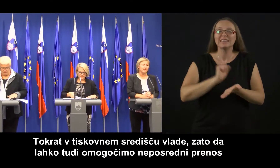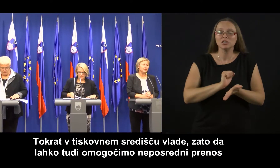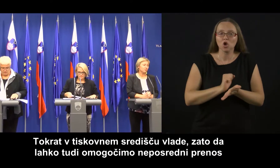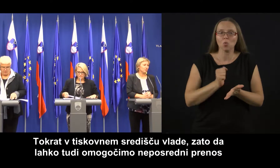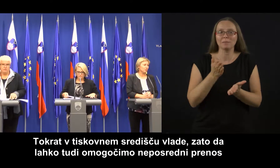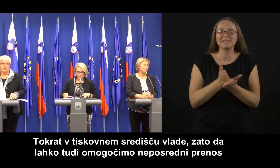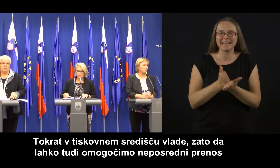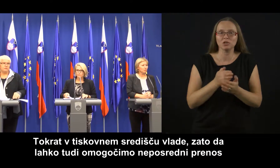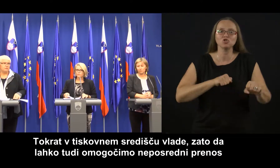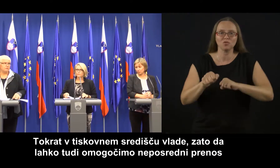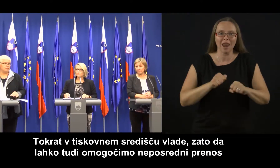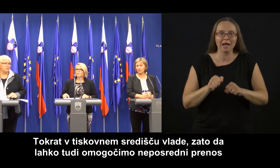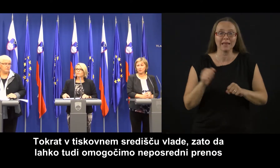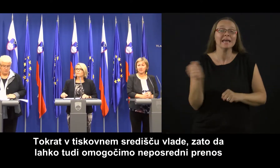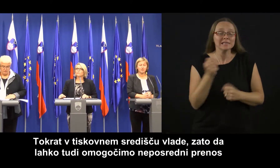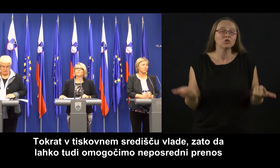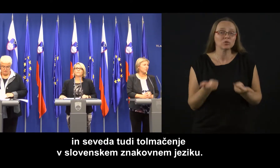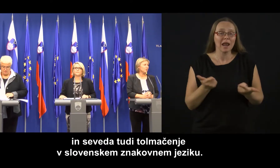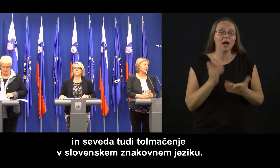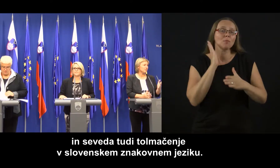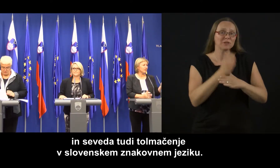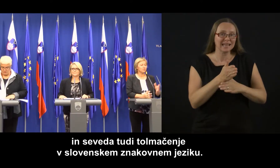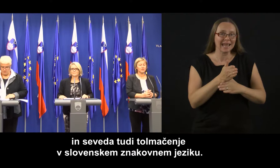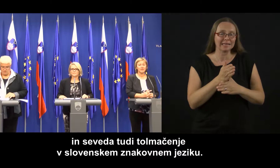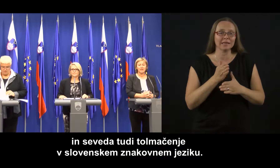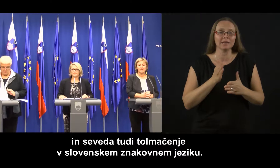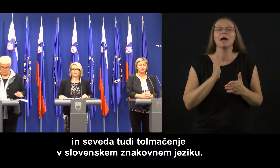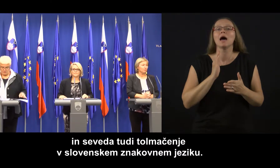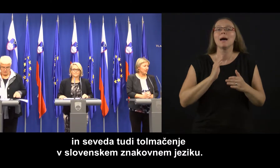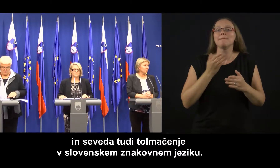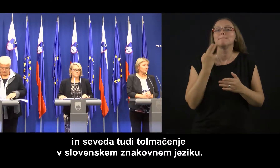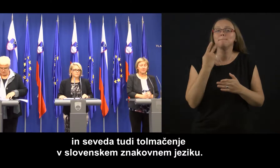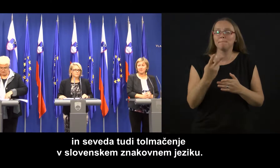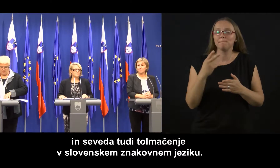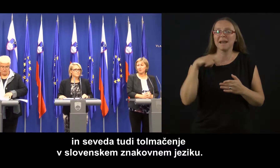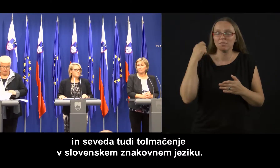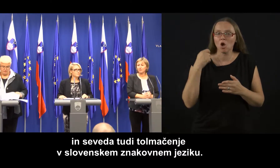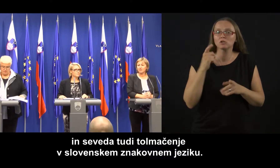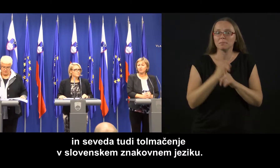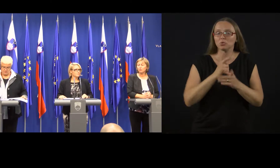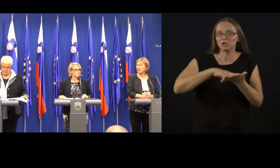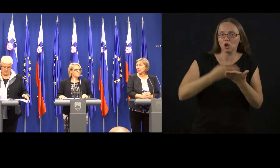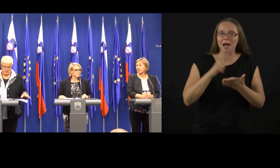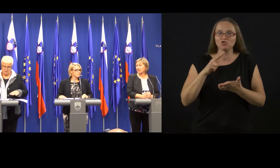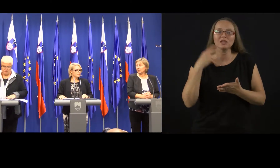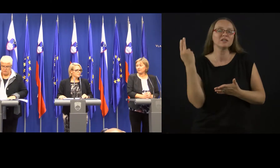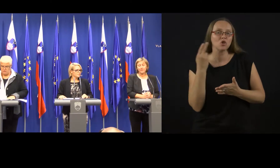središču vlade, zato da lahko omogočimo tudi neposredni prenos in seveda tudi tolmačenje v slovenskem znakovnem